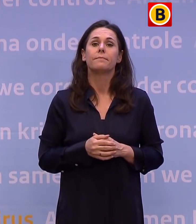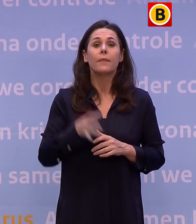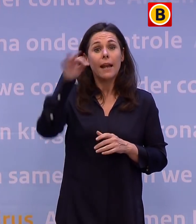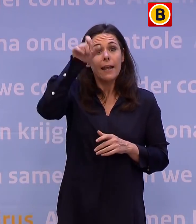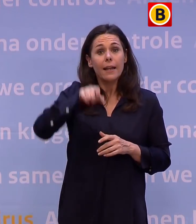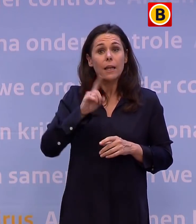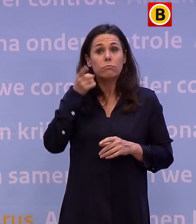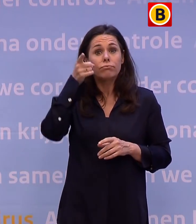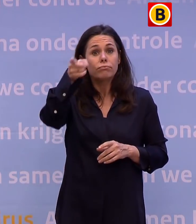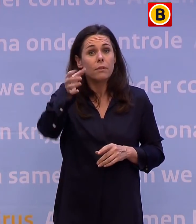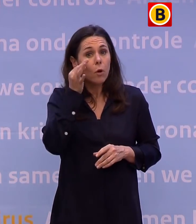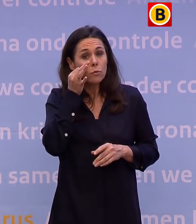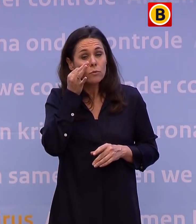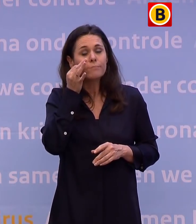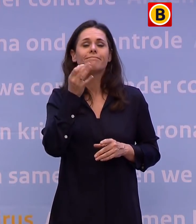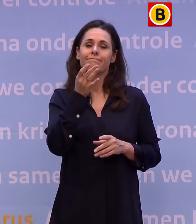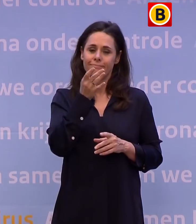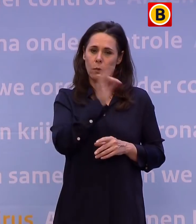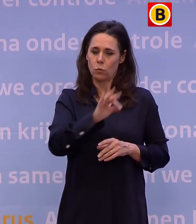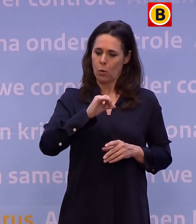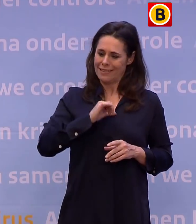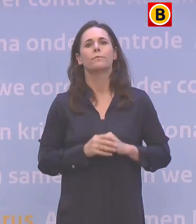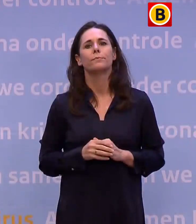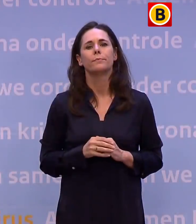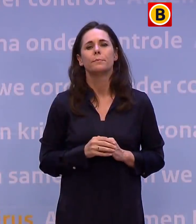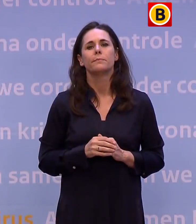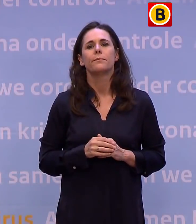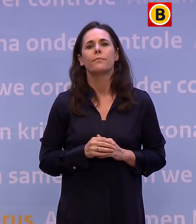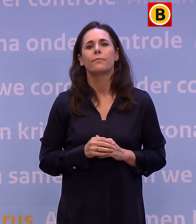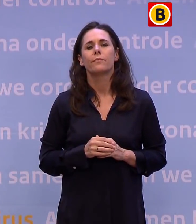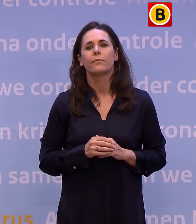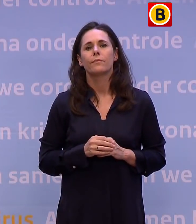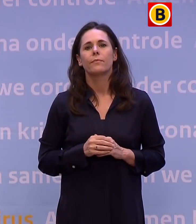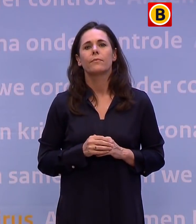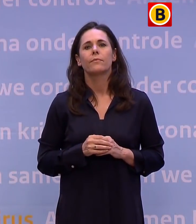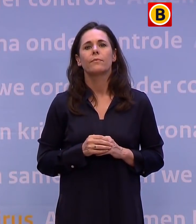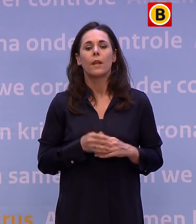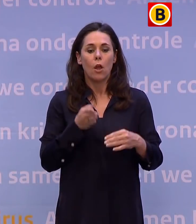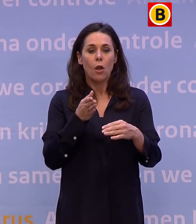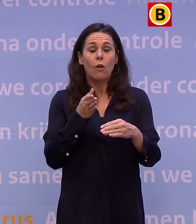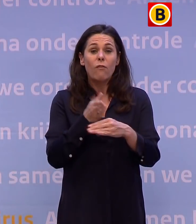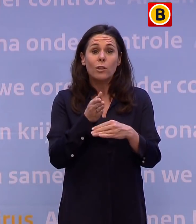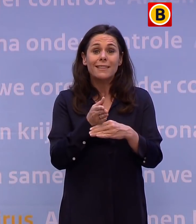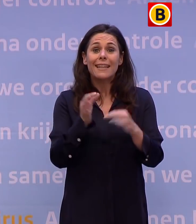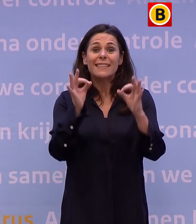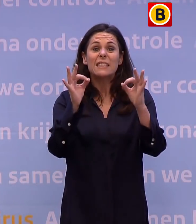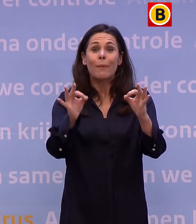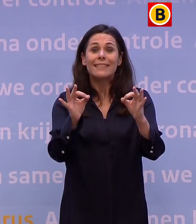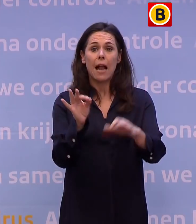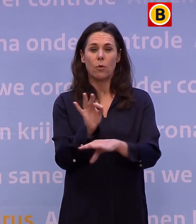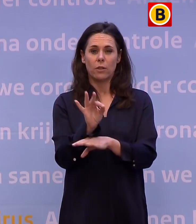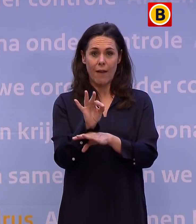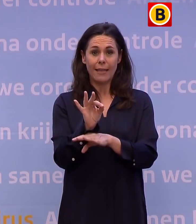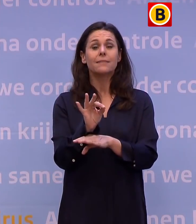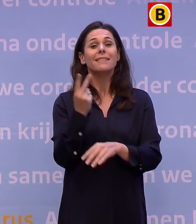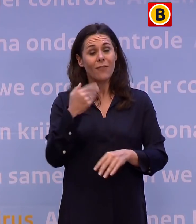wonen, wordt door scholen speciaal vervoer geregeld. Scholen voor voortgezet speciaal onderwijs mogen per 2 juni